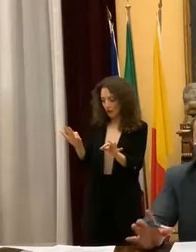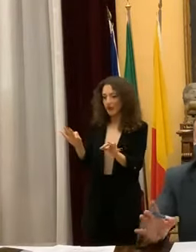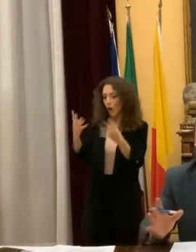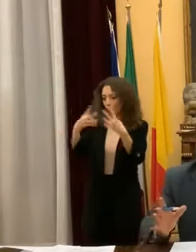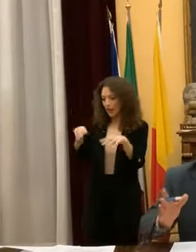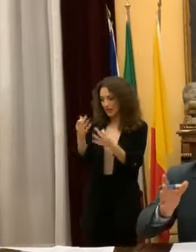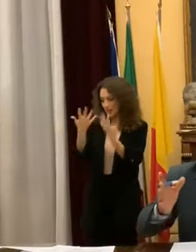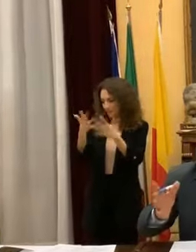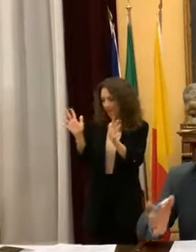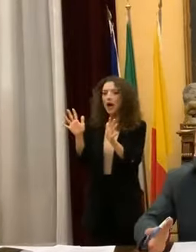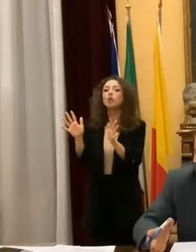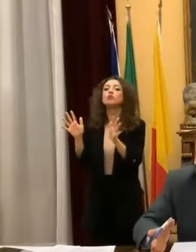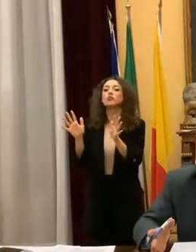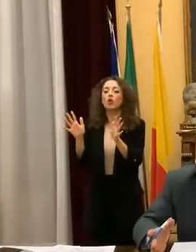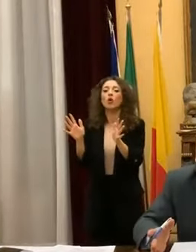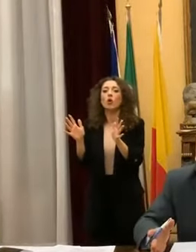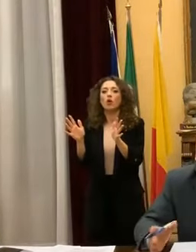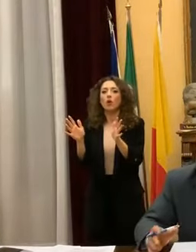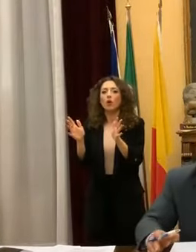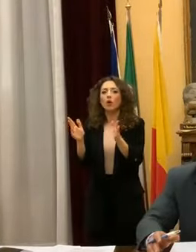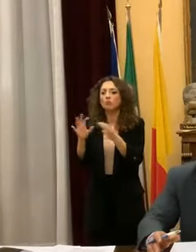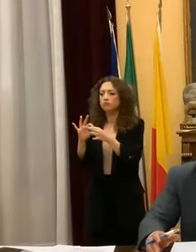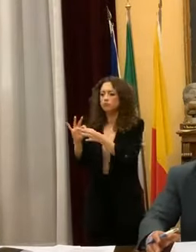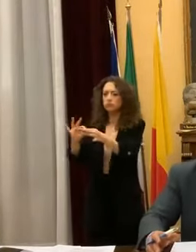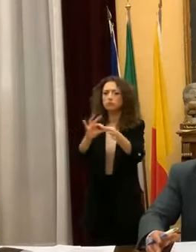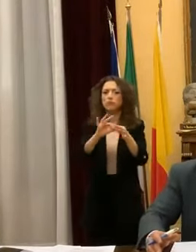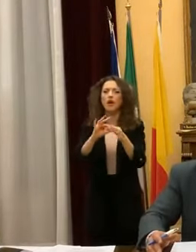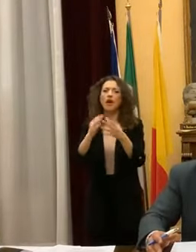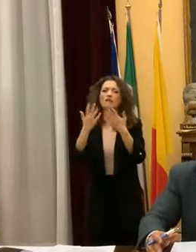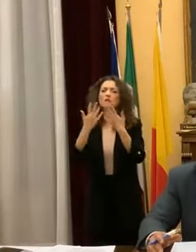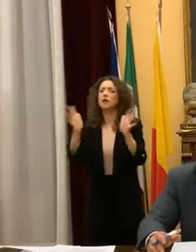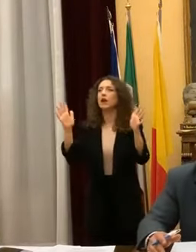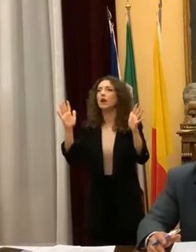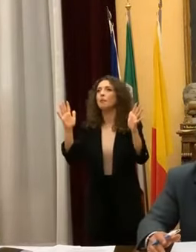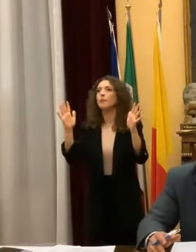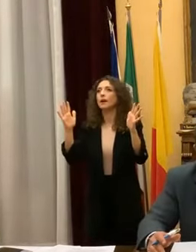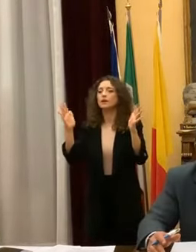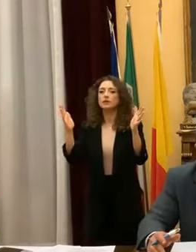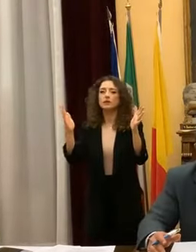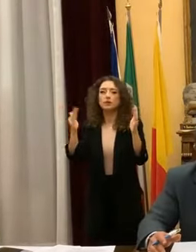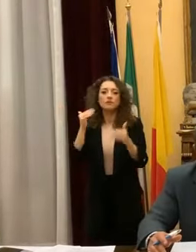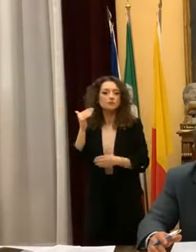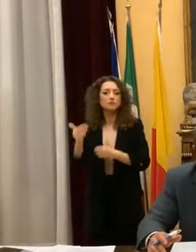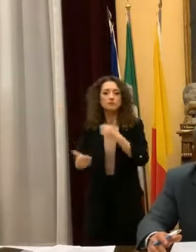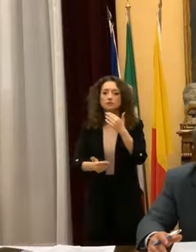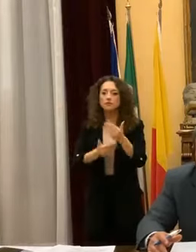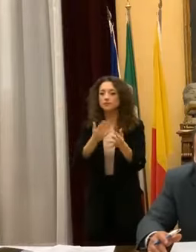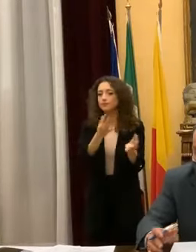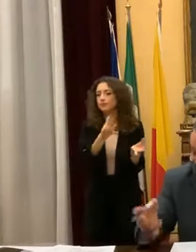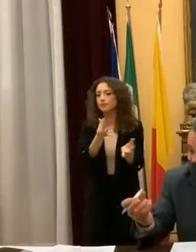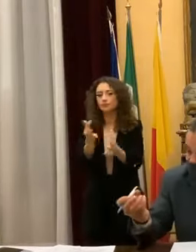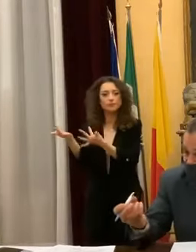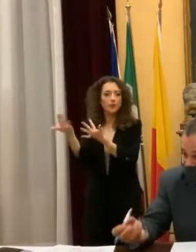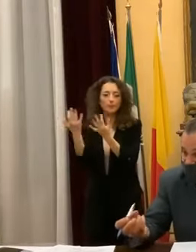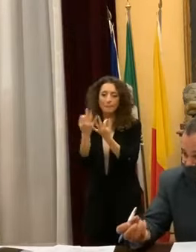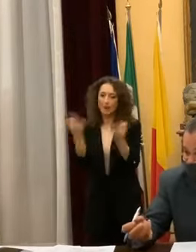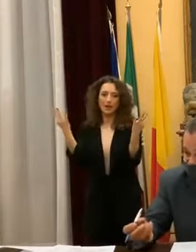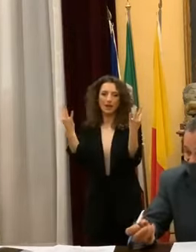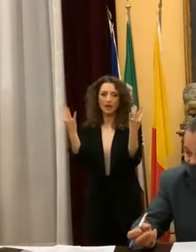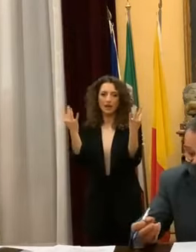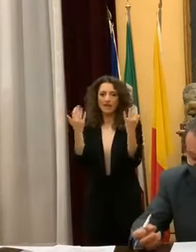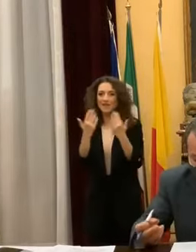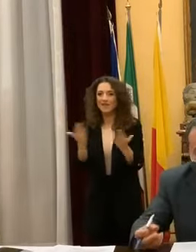organizzarsi, finalmente ci siamo potuti togliere questo peso che a noi non competeva, ma che